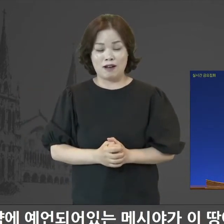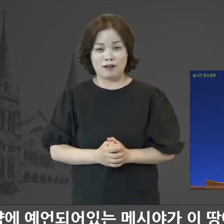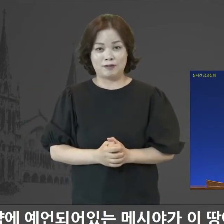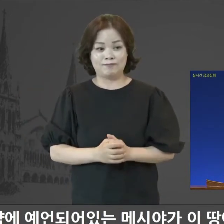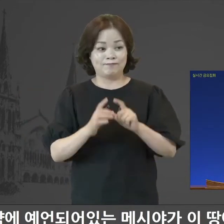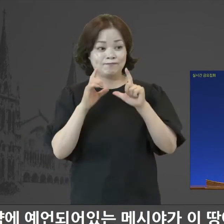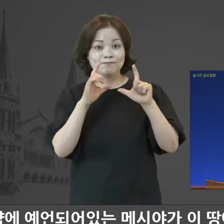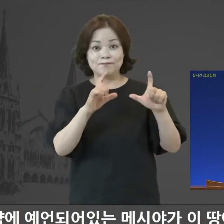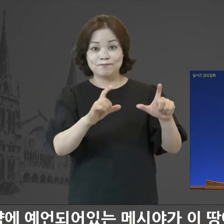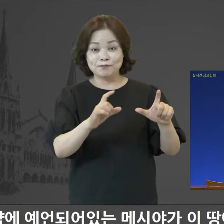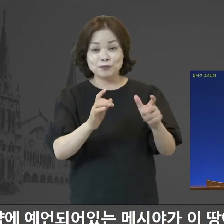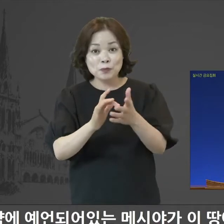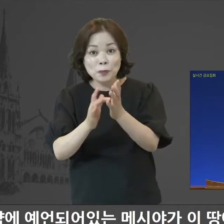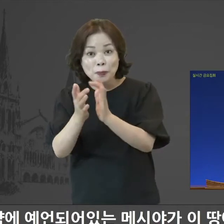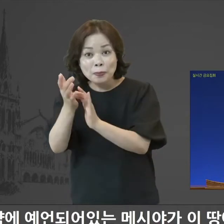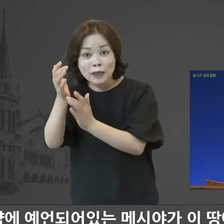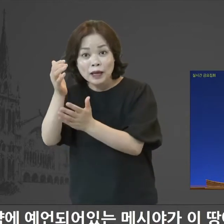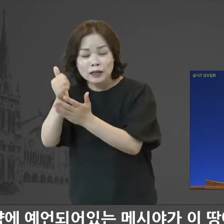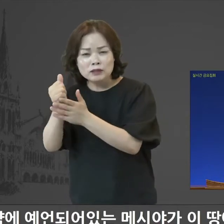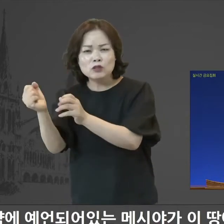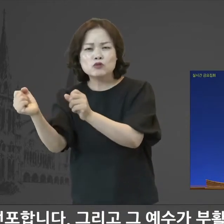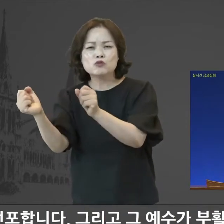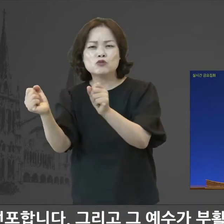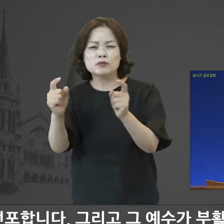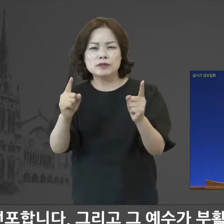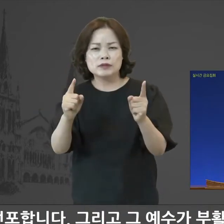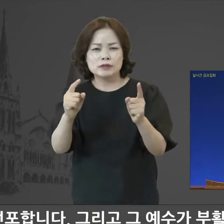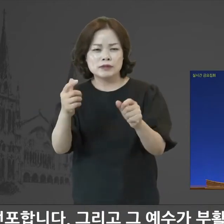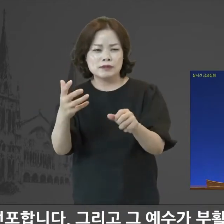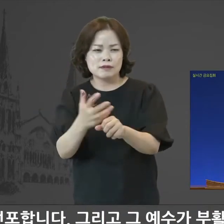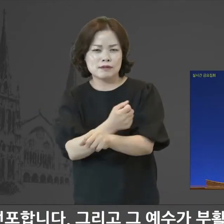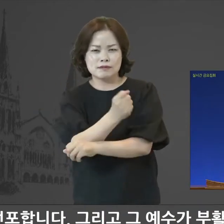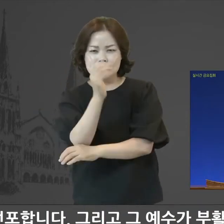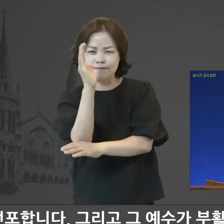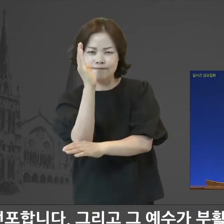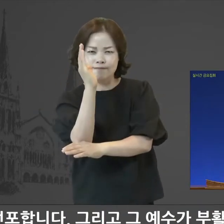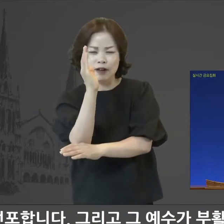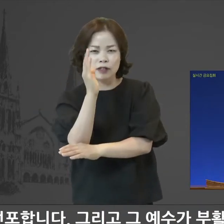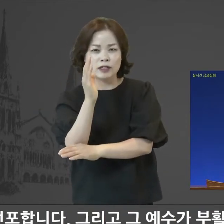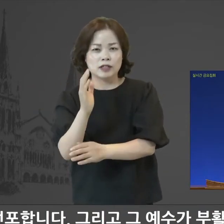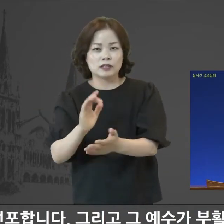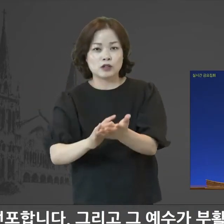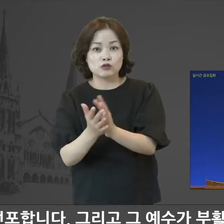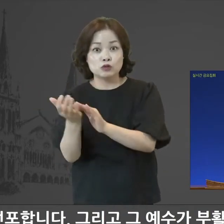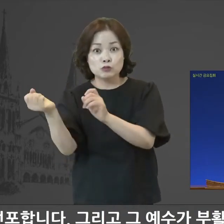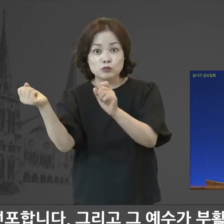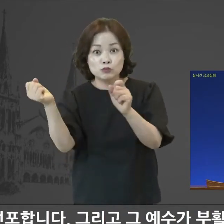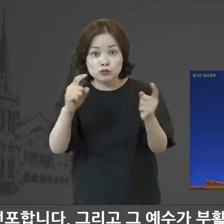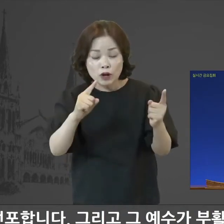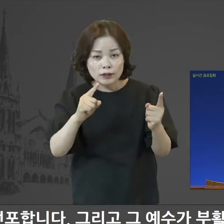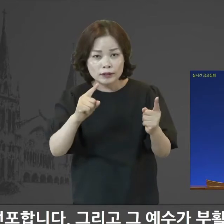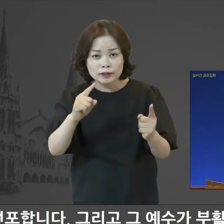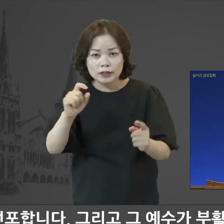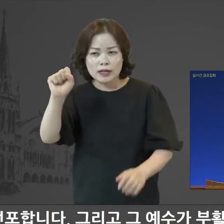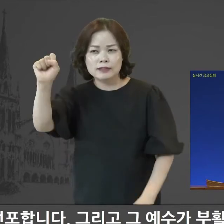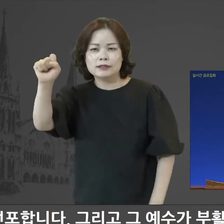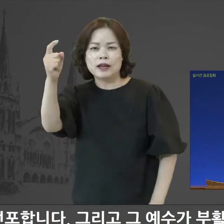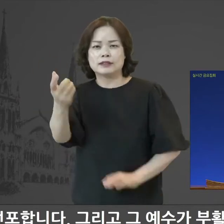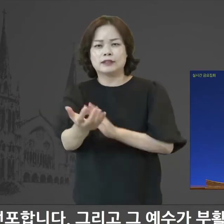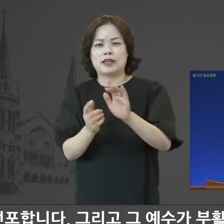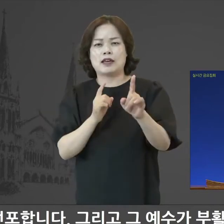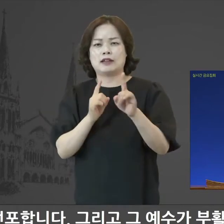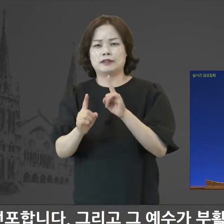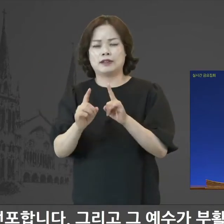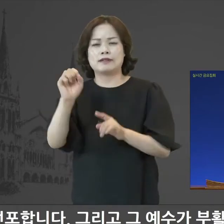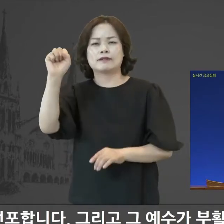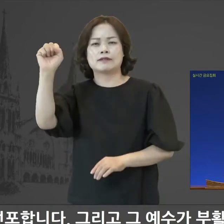겁니다. 예수님의 부활을 쫙 강조하면서 예수님의 부활에 대해서는 다윗이 예언하고 있다, 그래서 다윗을